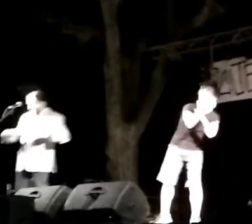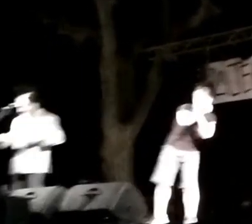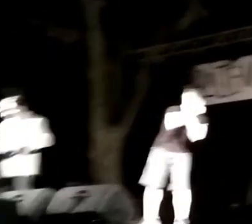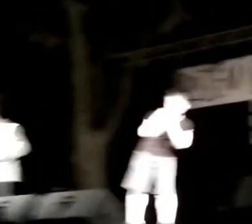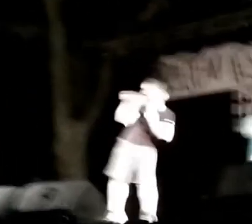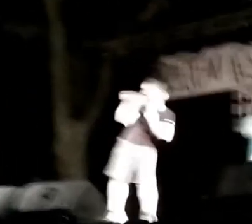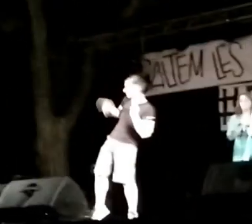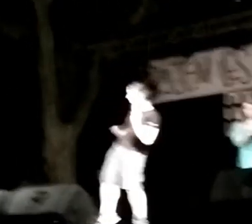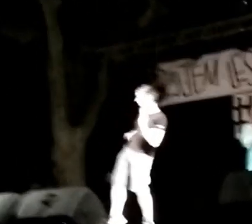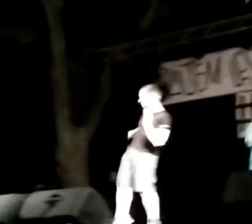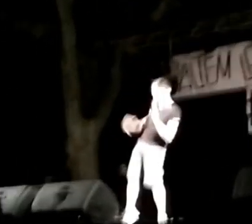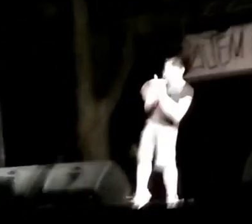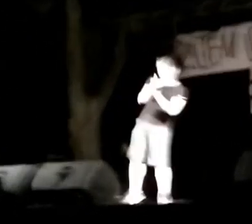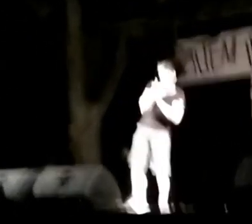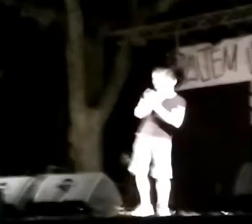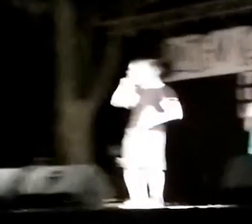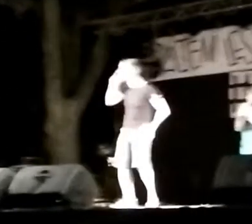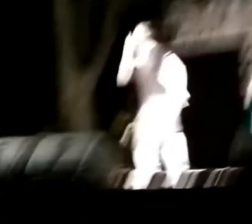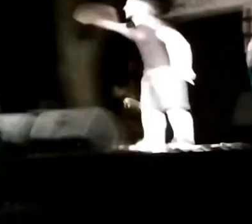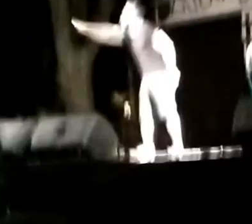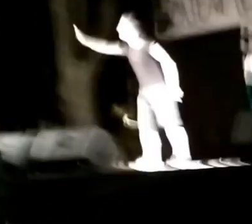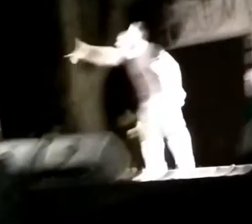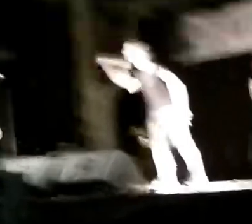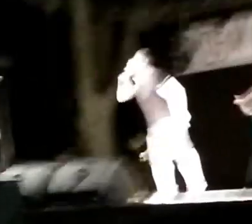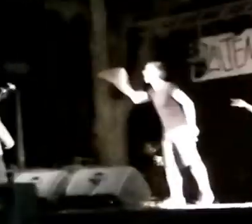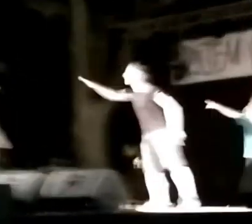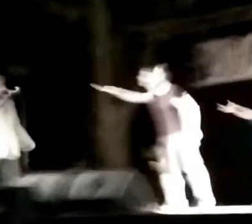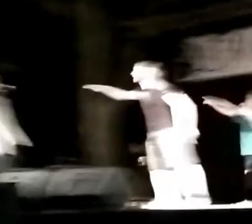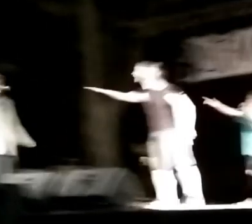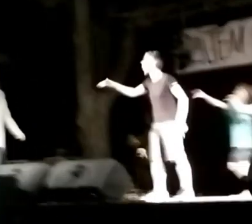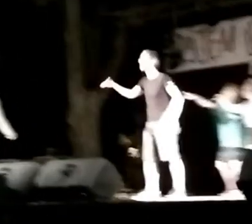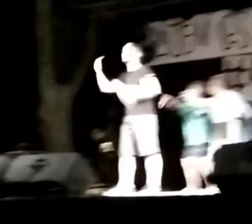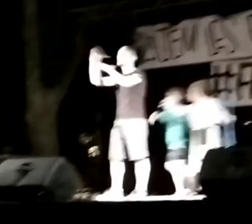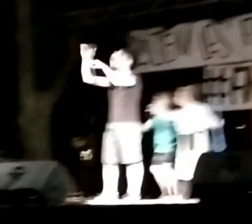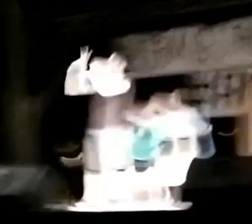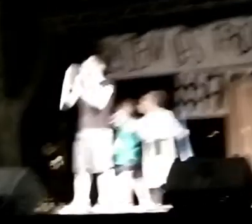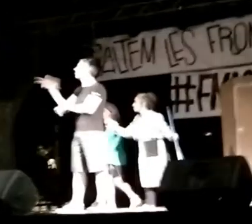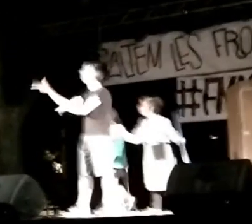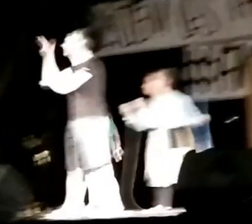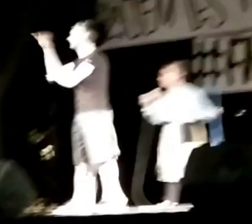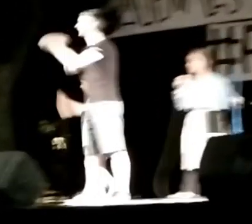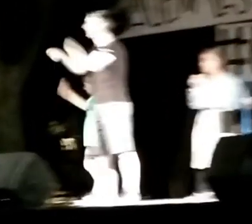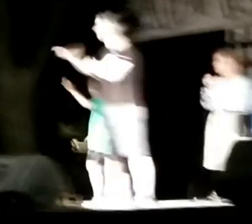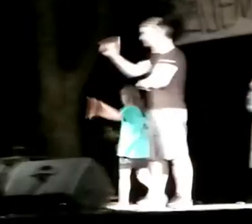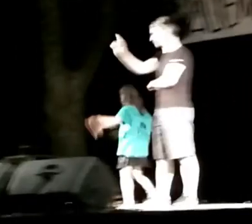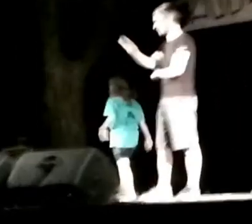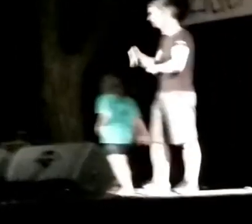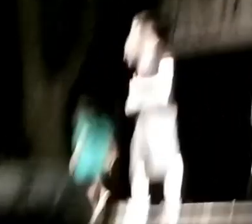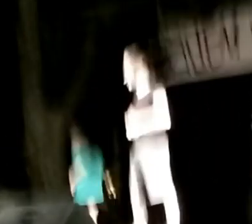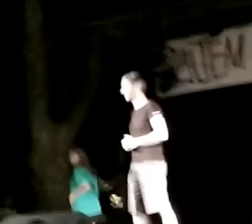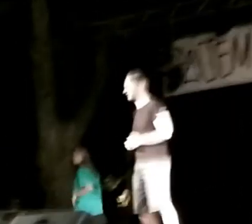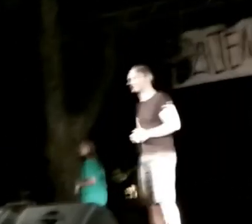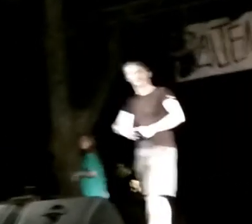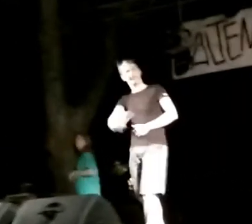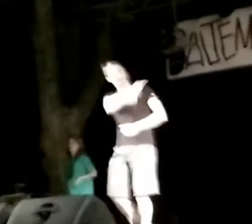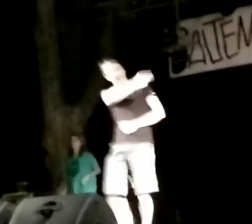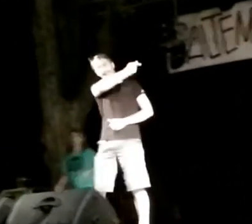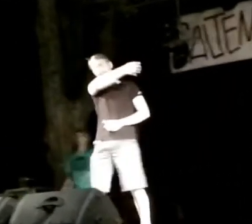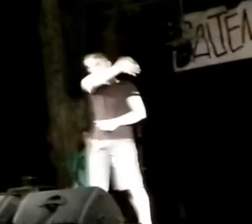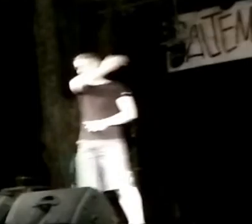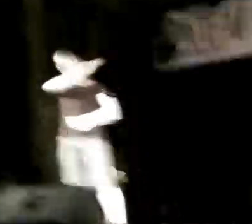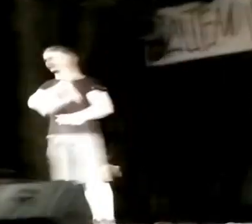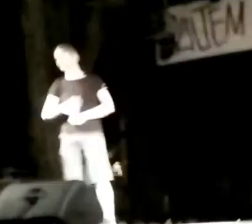darrere. Amaga't. Esto no va a quedar así, La vivienda es un derecho, no es un negocio. Va, passe, sí. El dret és meu, la